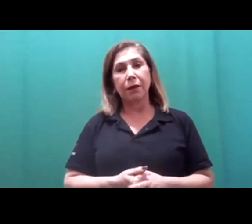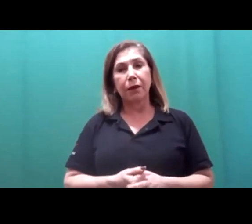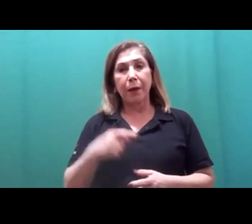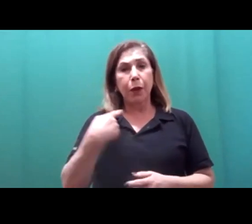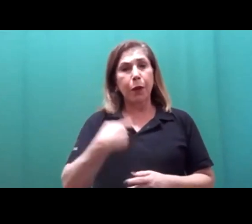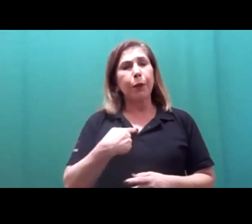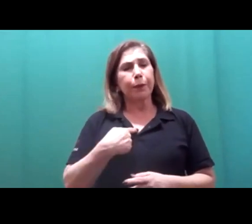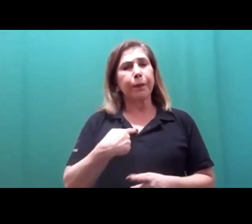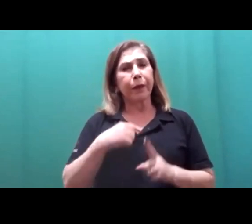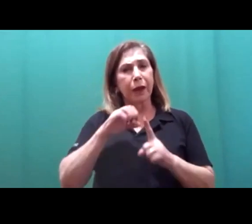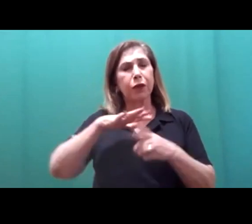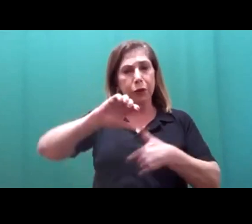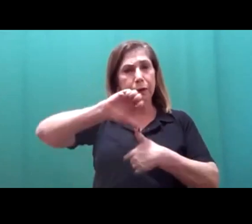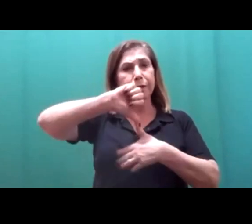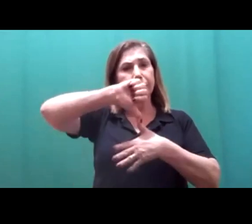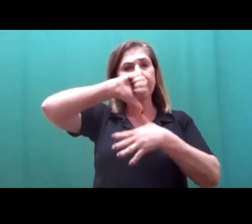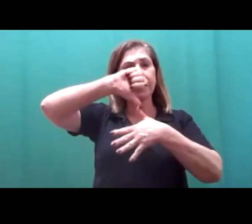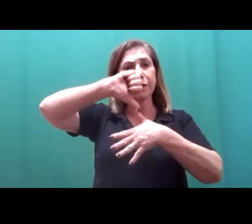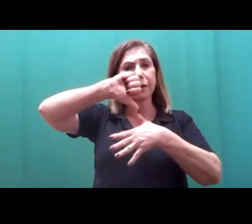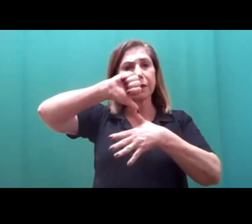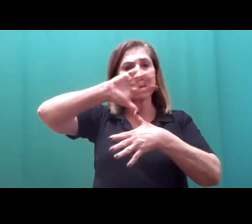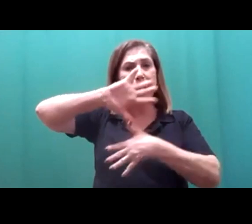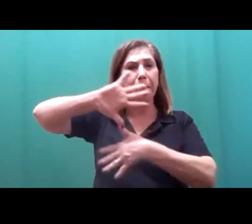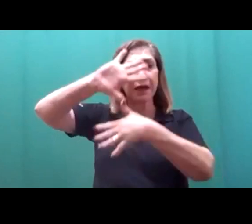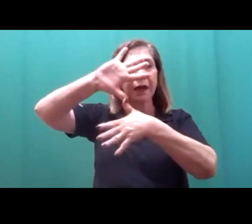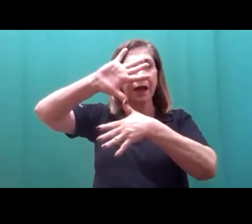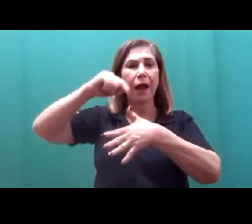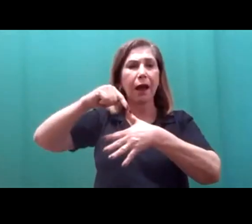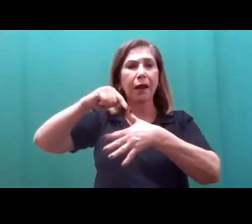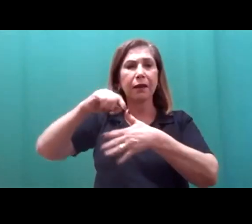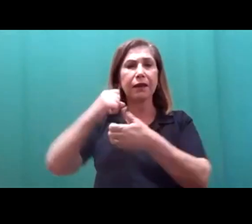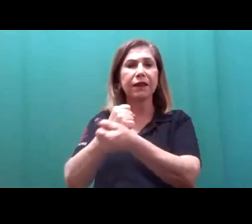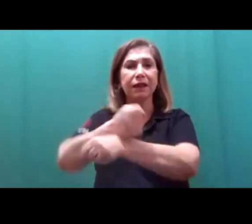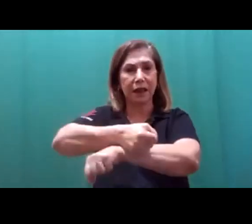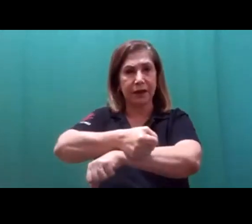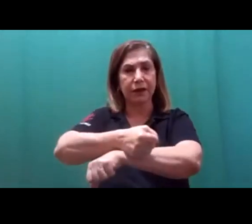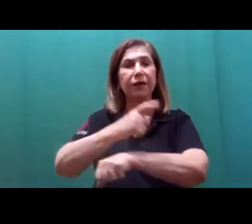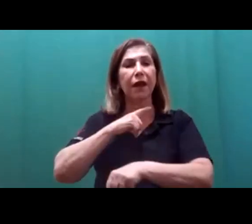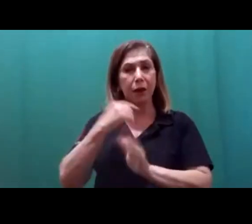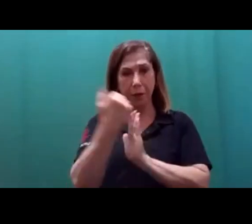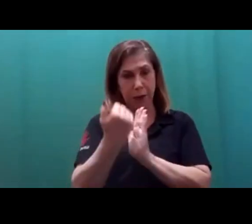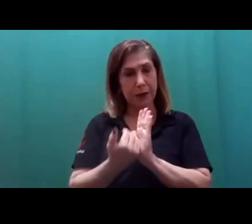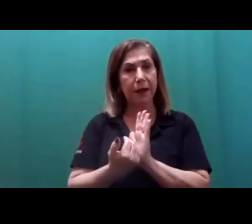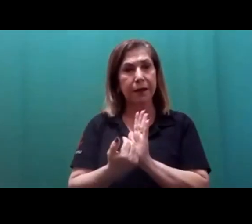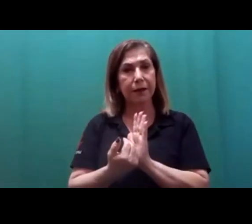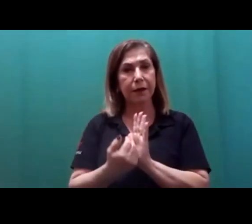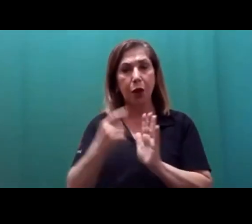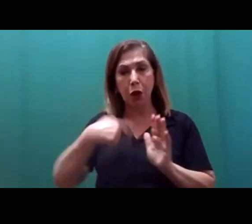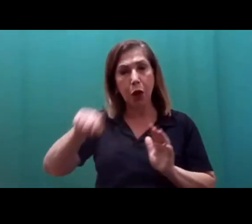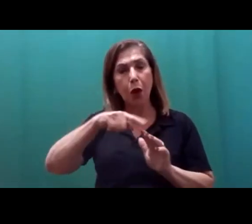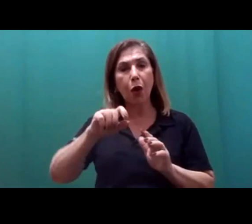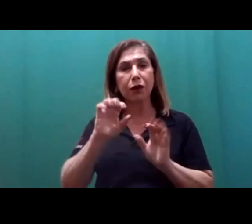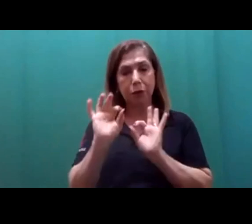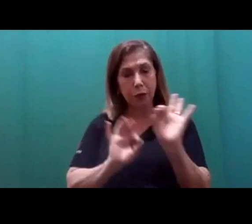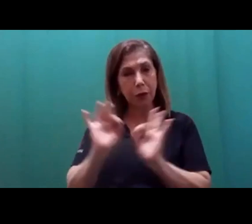sociedade latino-americana, ela foi construída a partir de um processo escravagista. A nossa estrutura, toda a nossa estrutura